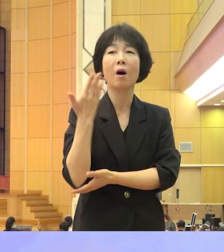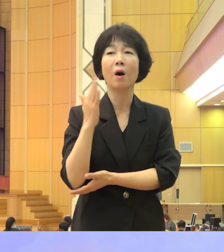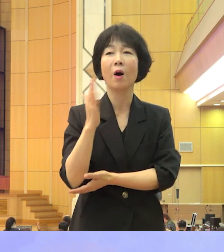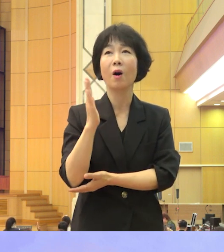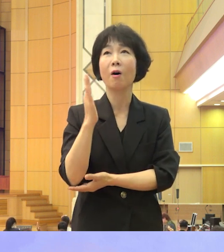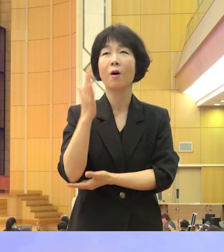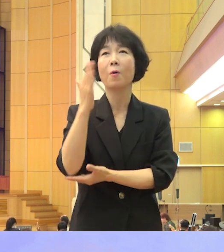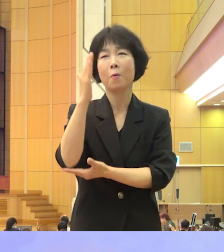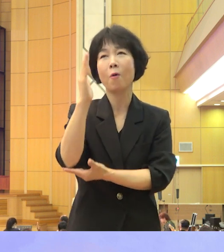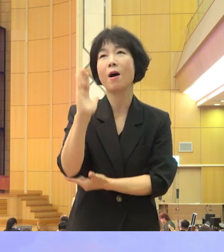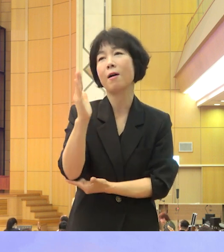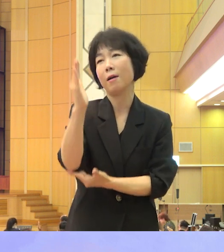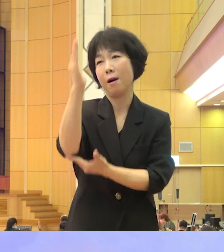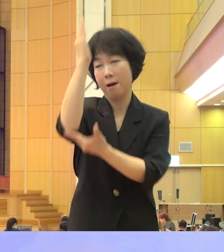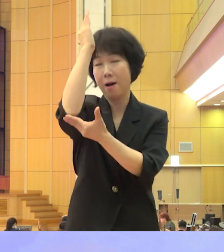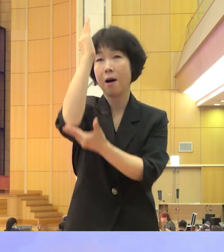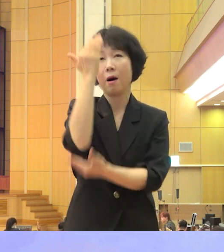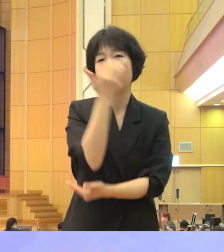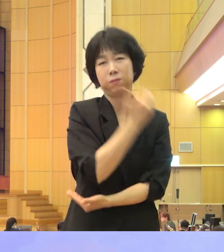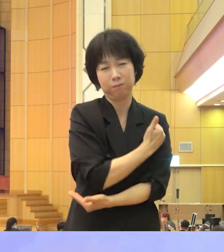주의 영광